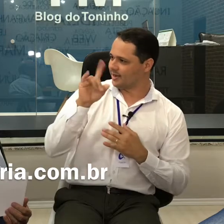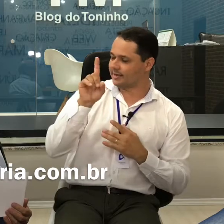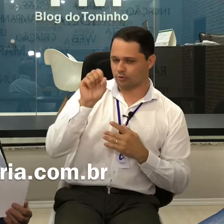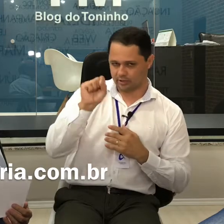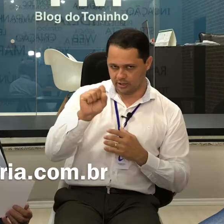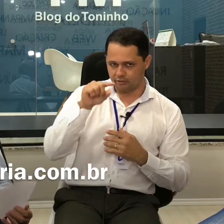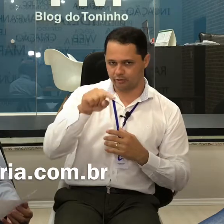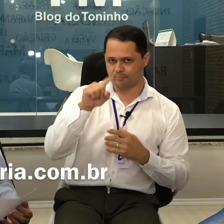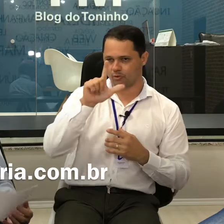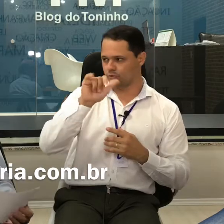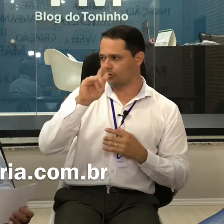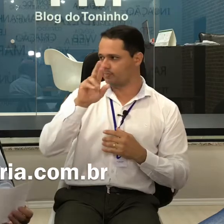no